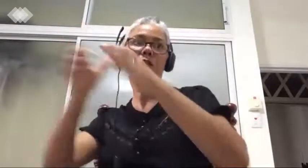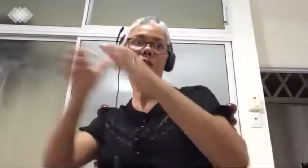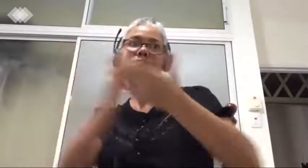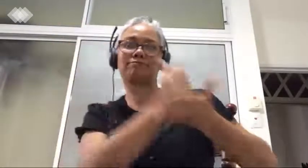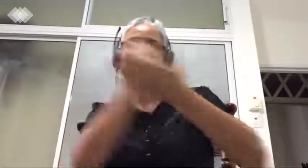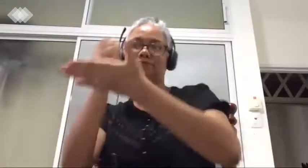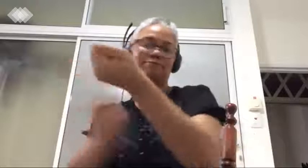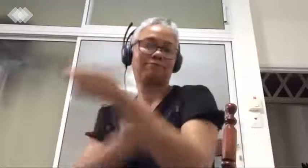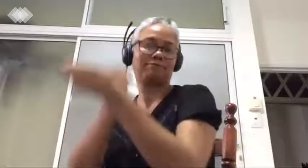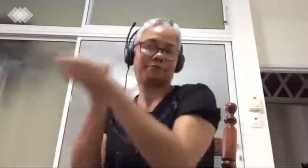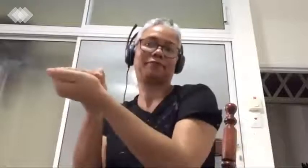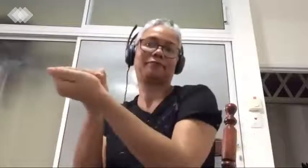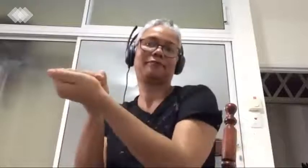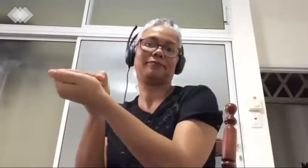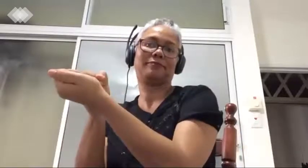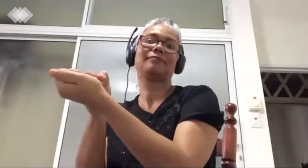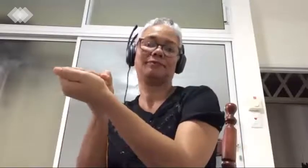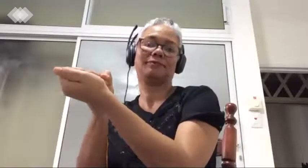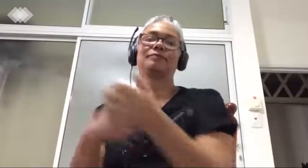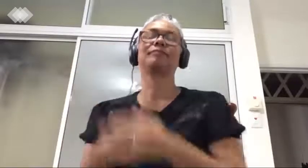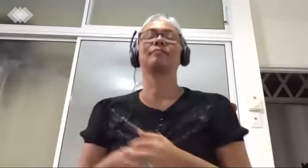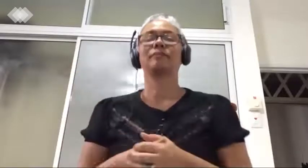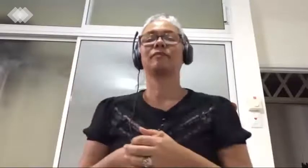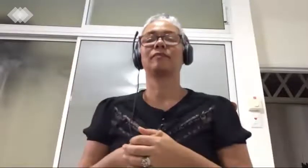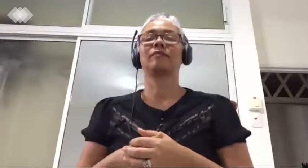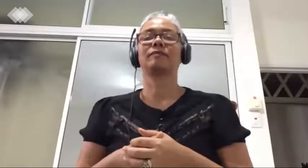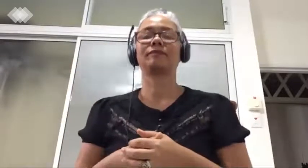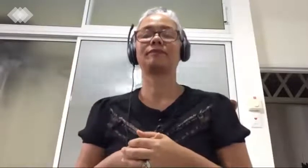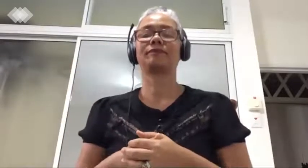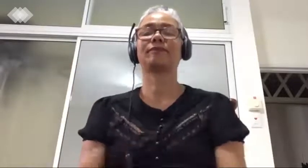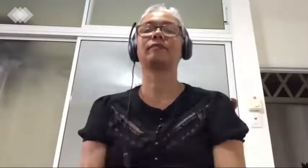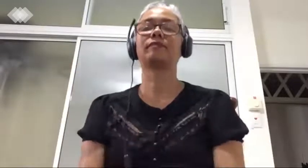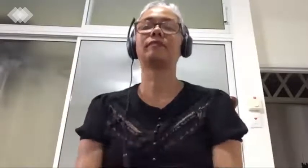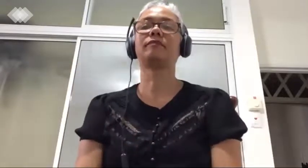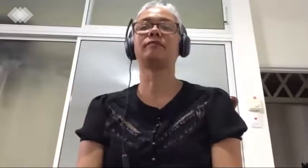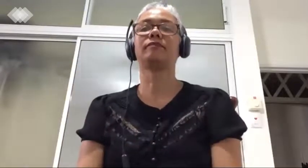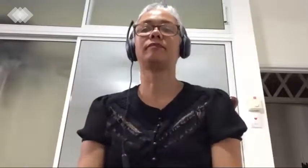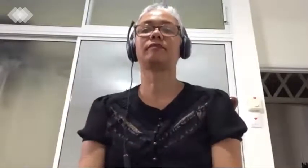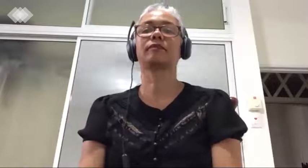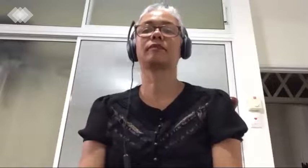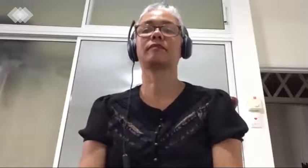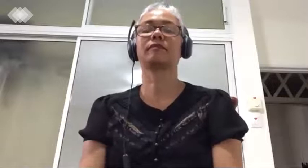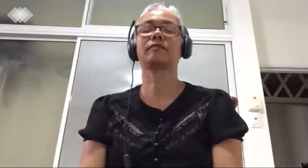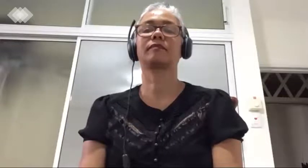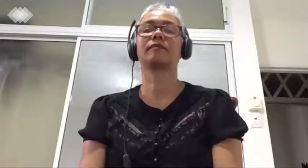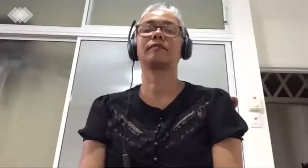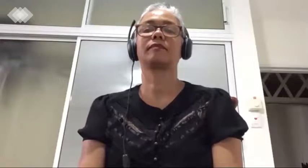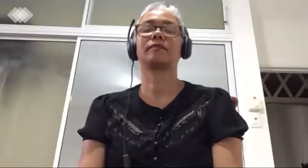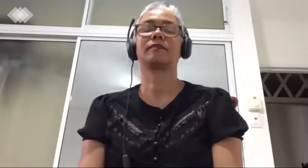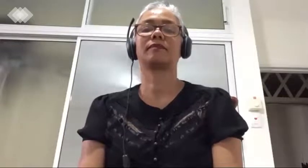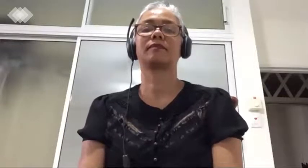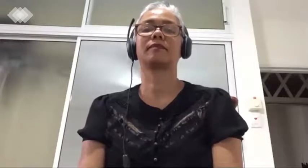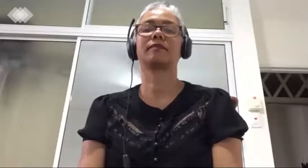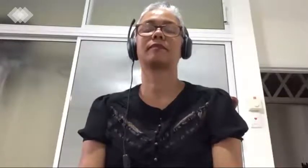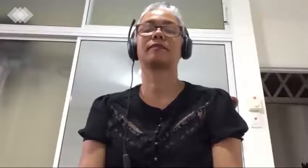psicólogos del sistema educativo puedan entonces brindar un servicio eficiente a esta comunidad,